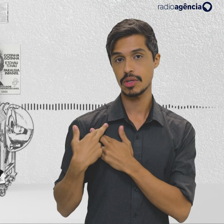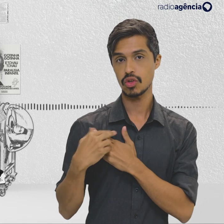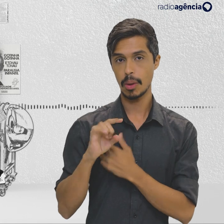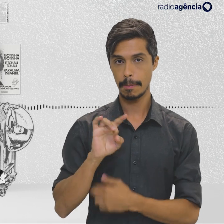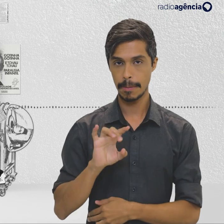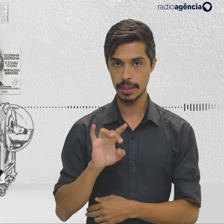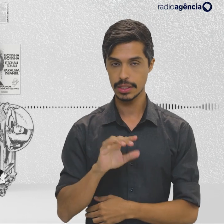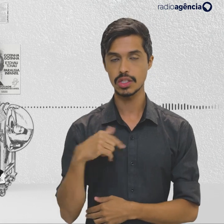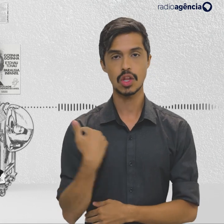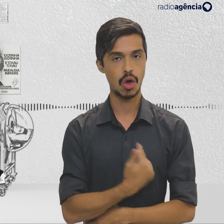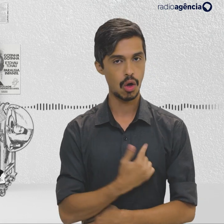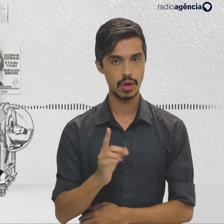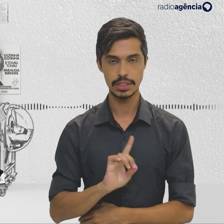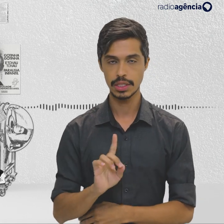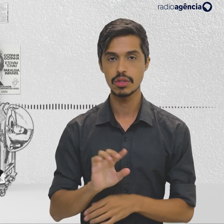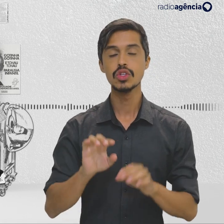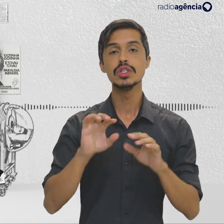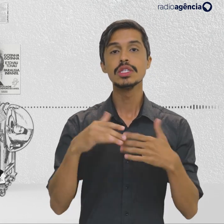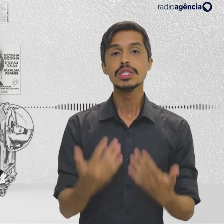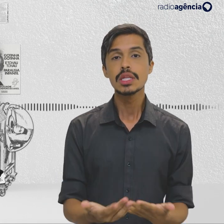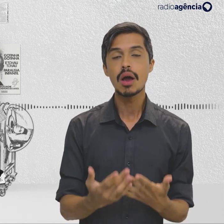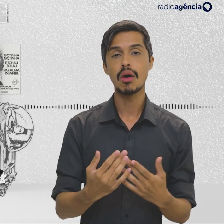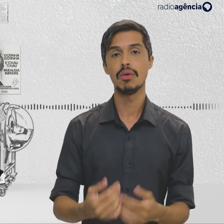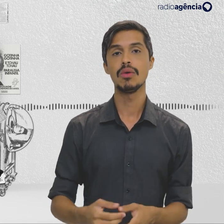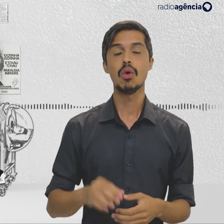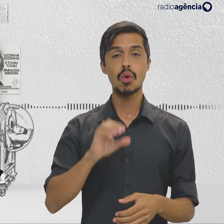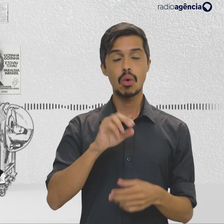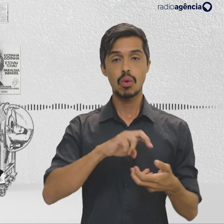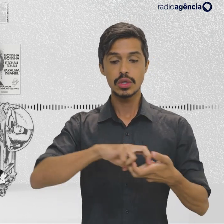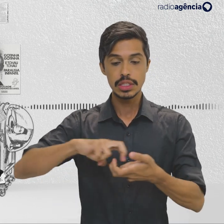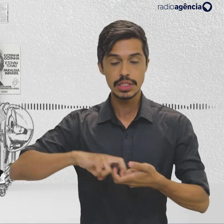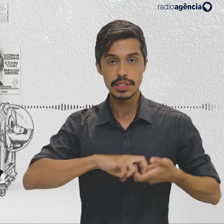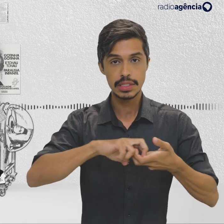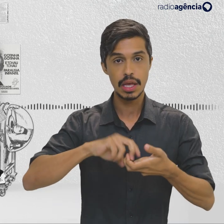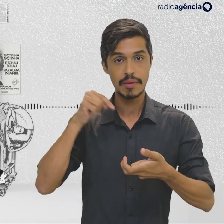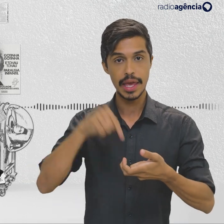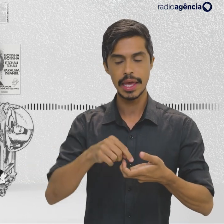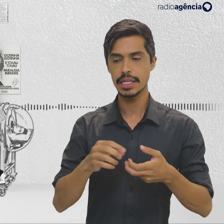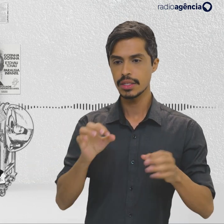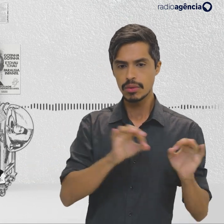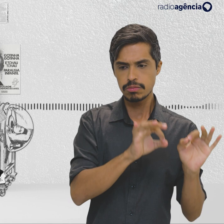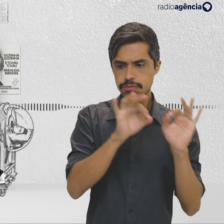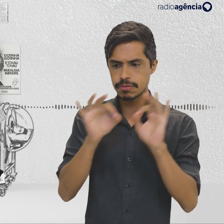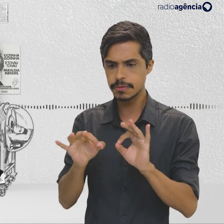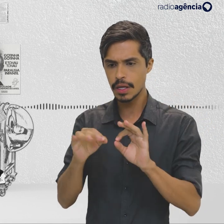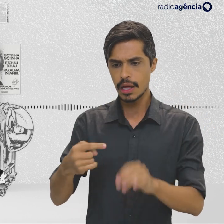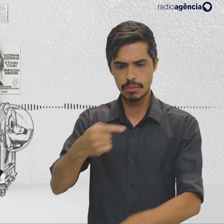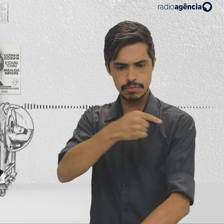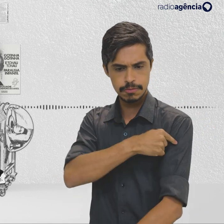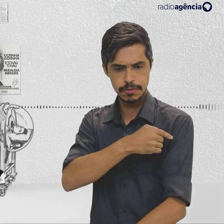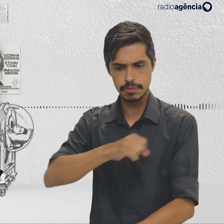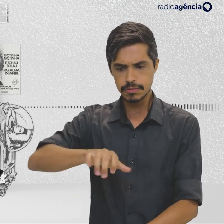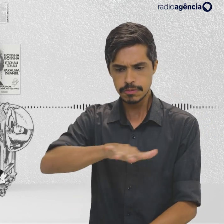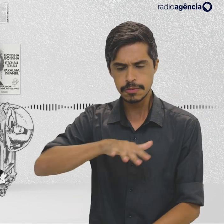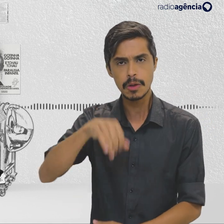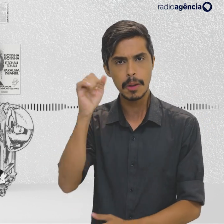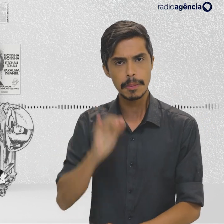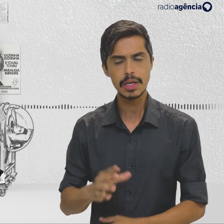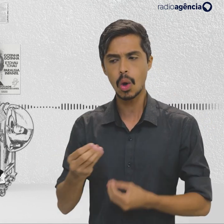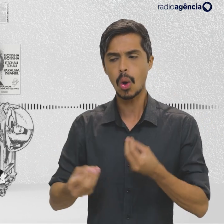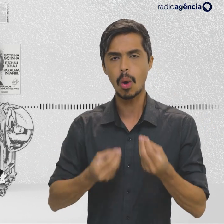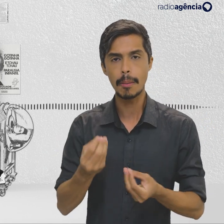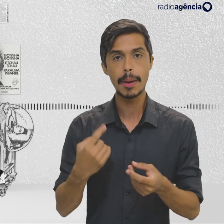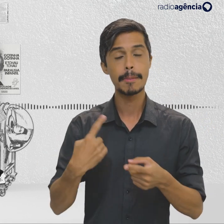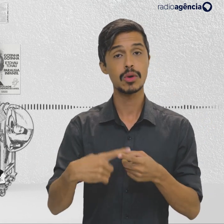individual o Unicef que é o fundo das Nações Unidas para a infância acompanha atentamente a situação vacinal do Brasil